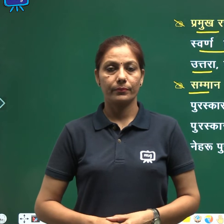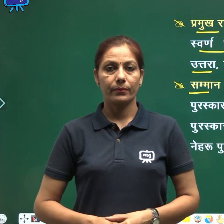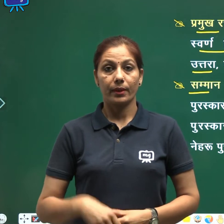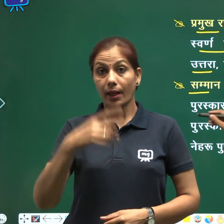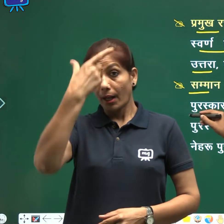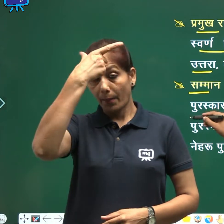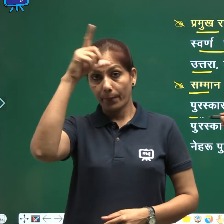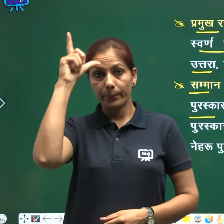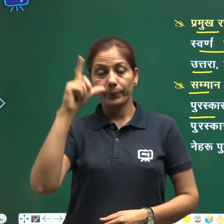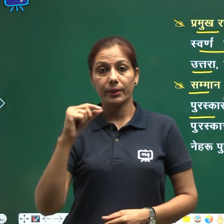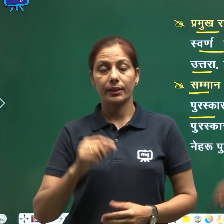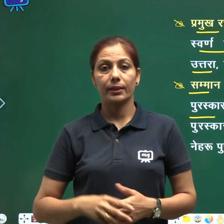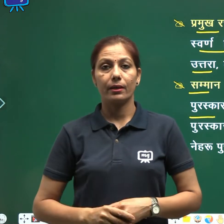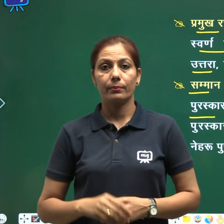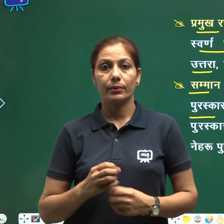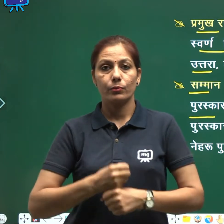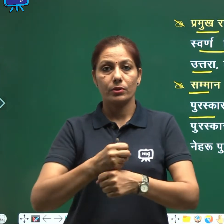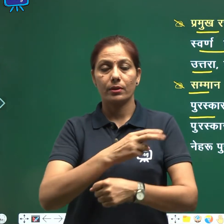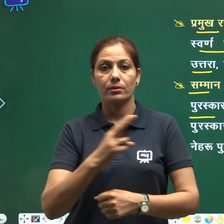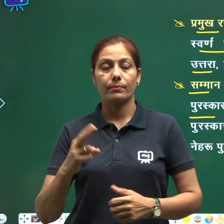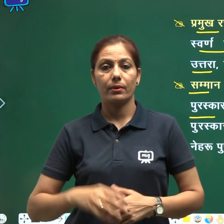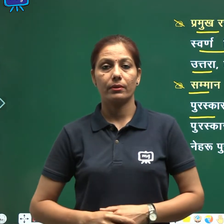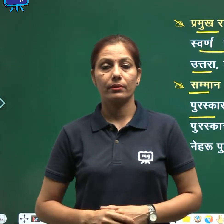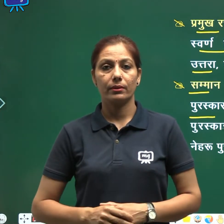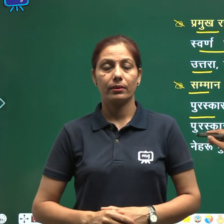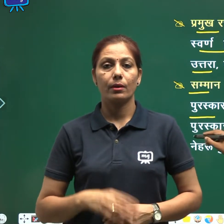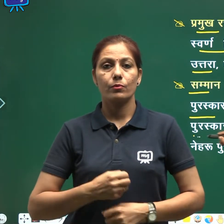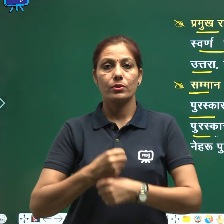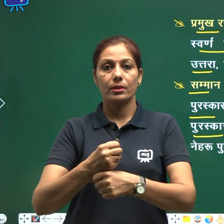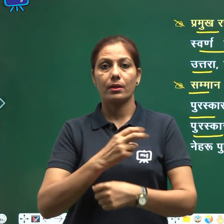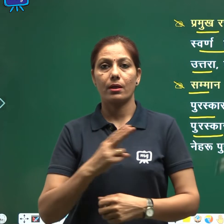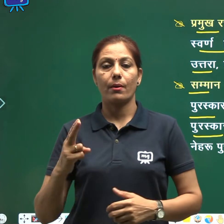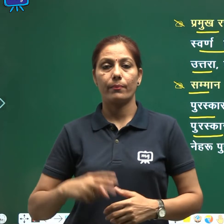भारतीय ज्ञानपीठ पुरस्कार, साहित्य अकादमी पुरस्कार,